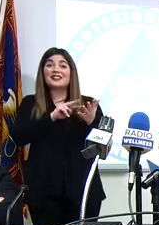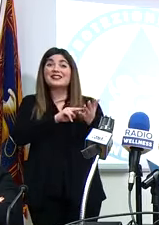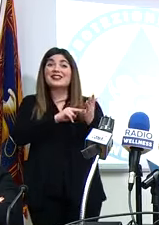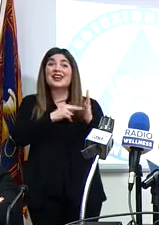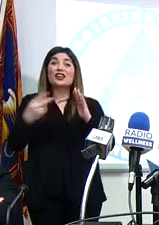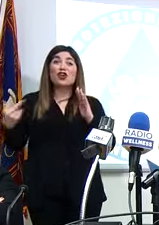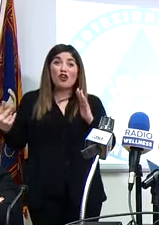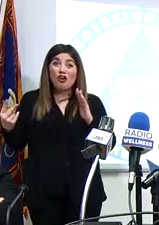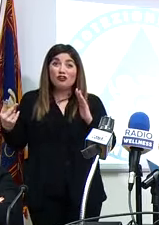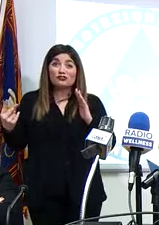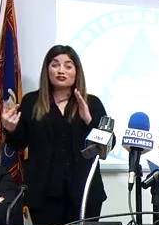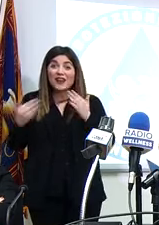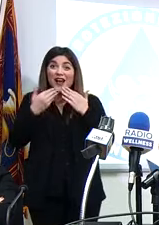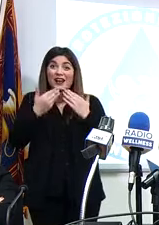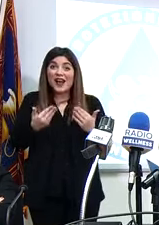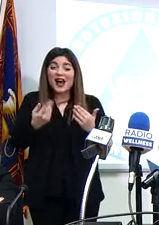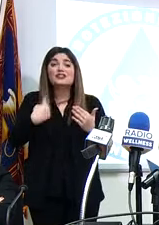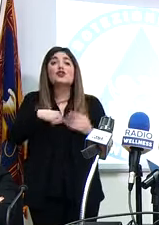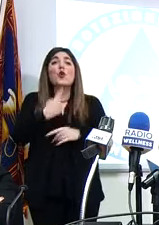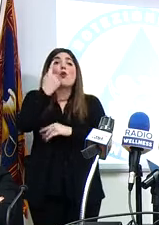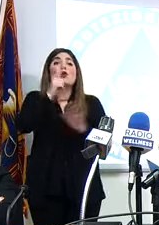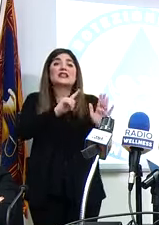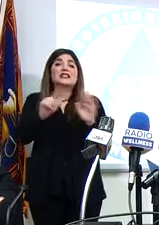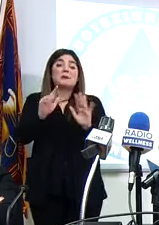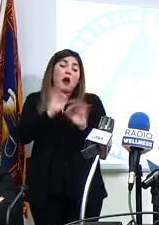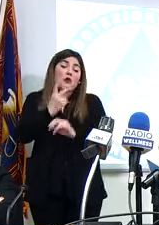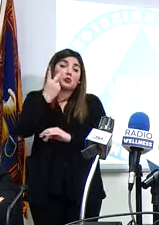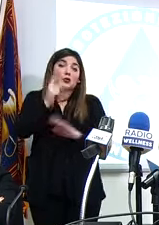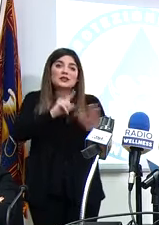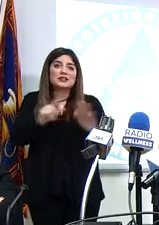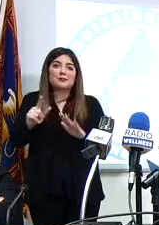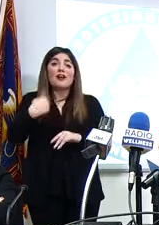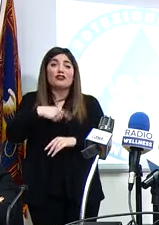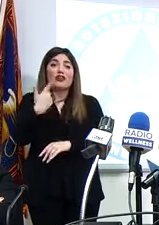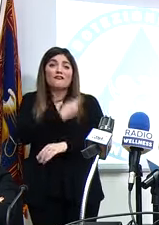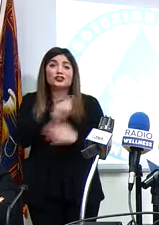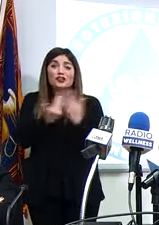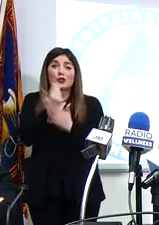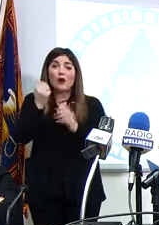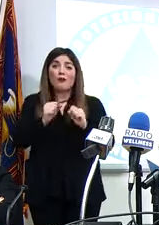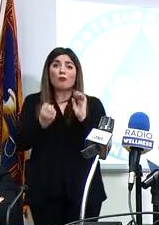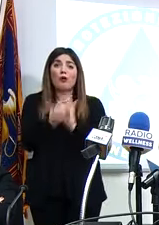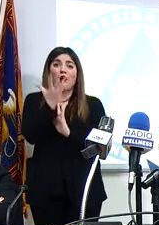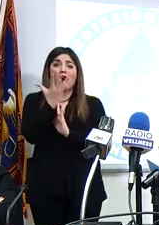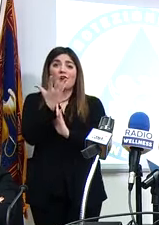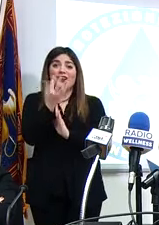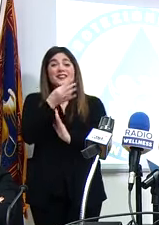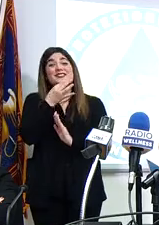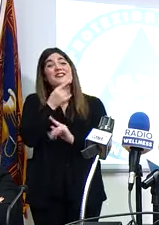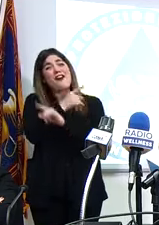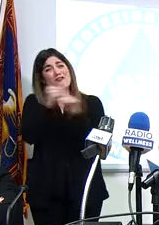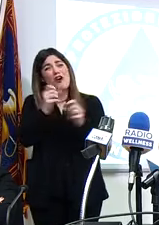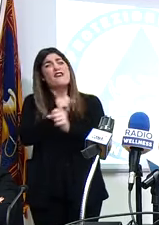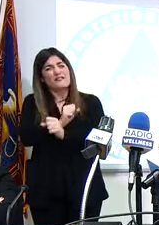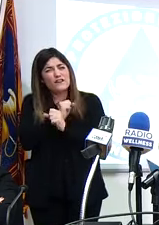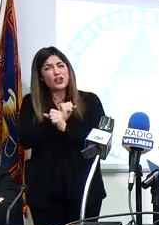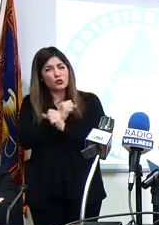due potremo allestire un nuovo vaccino. Quindi quello che dico è: fidatevi della scienza, fidatevi della